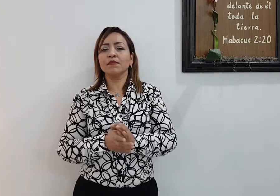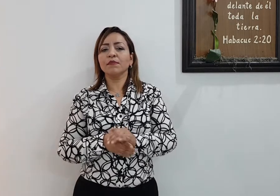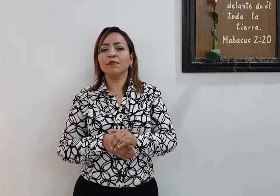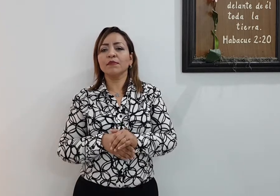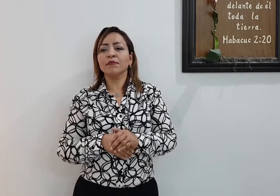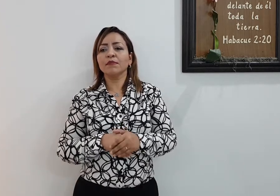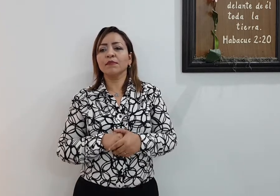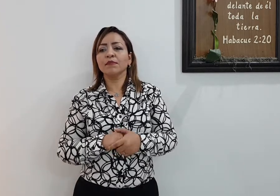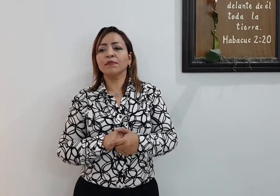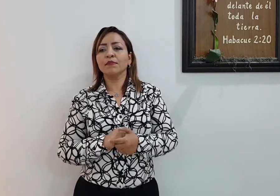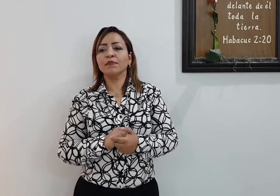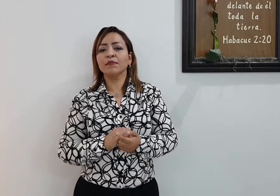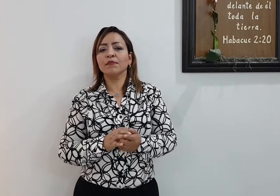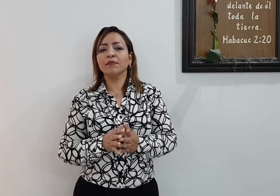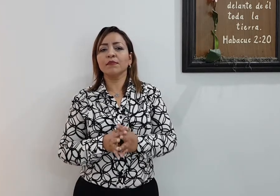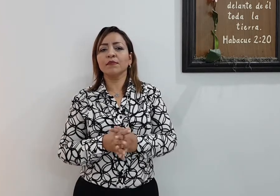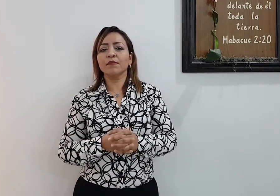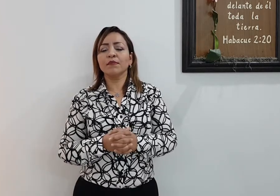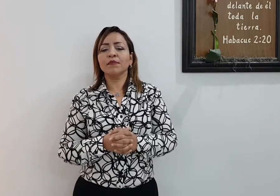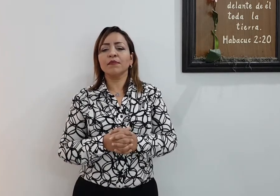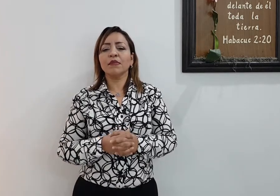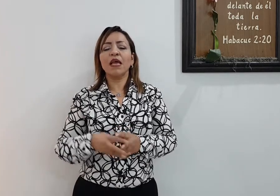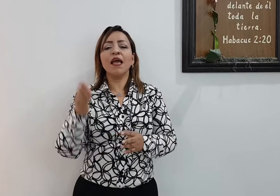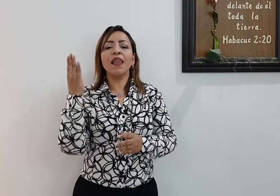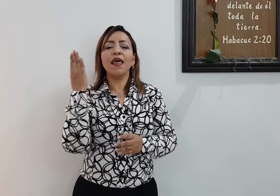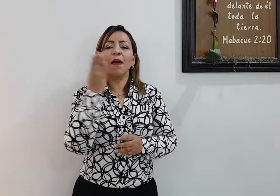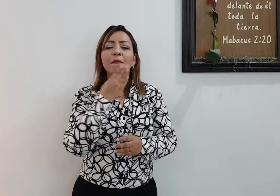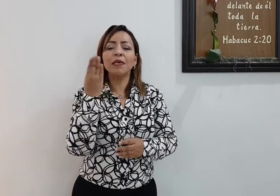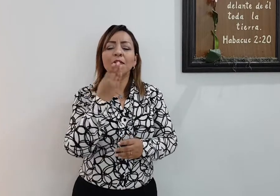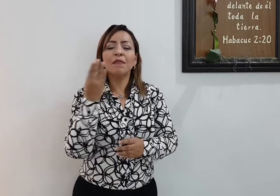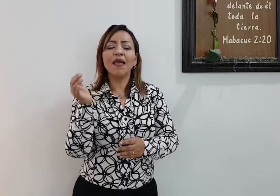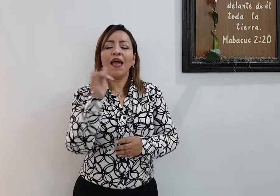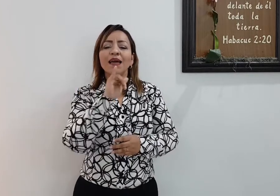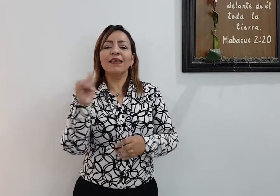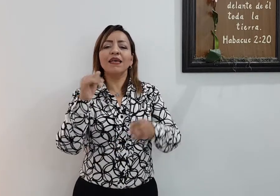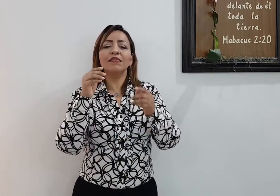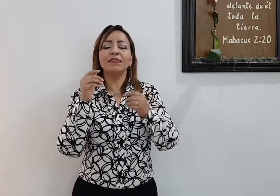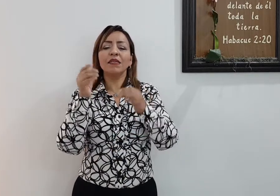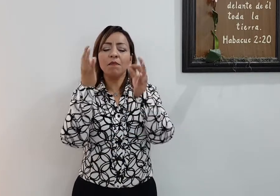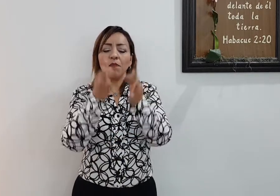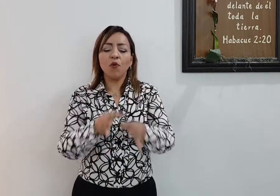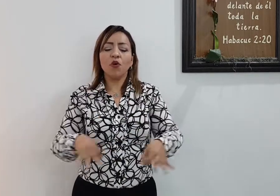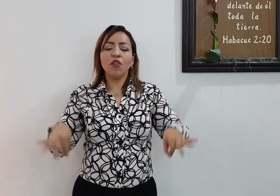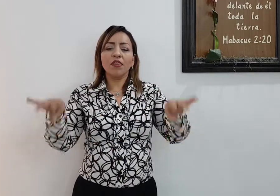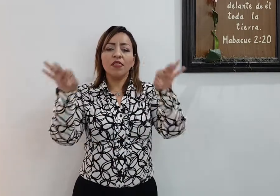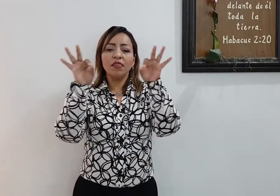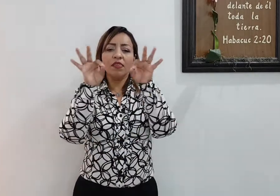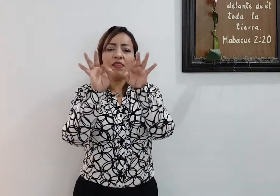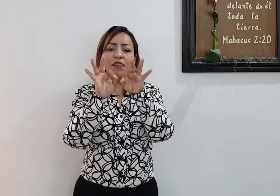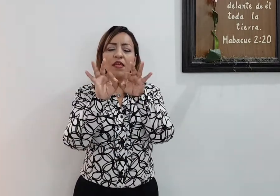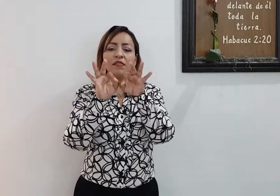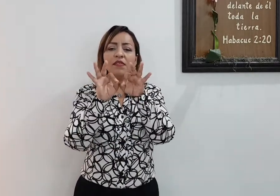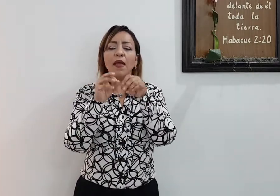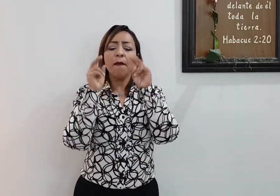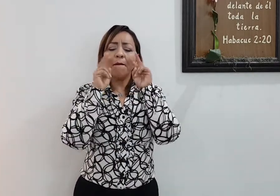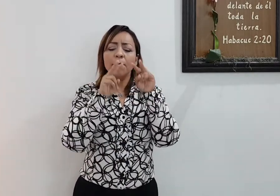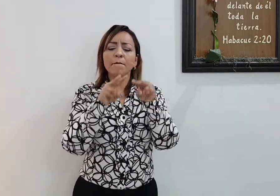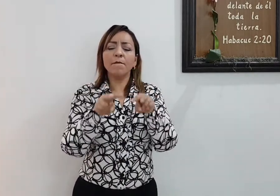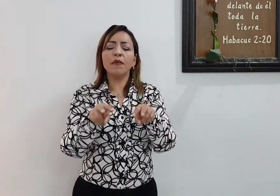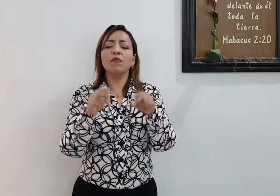es importante. La Biblia y su importancia para nuestra vida, ¿verdad? Veíamos todo esto de la Biblia y la importancia para